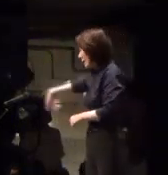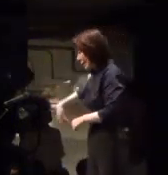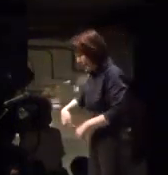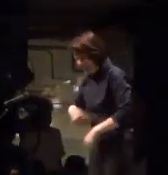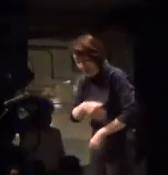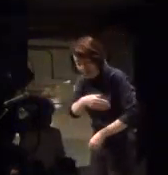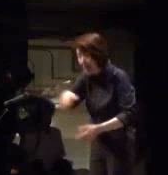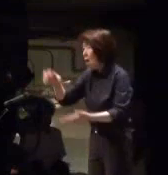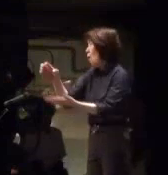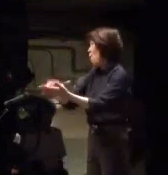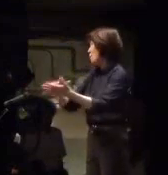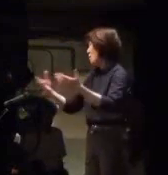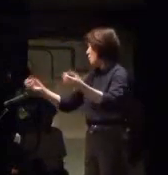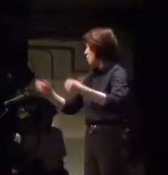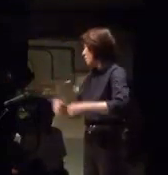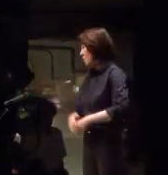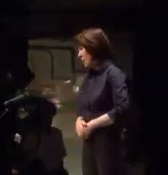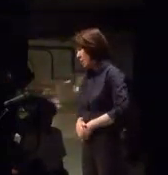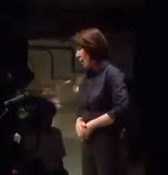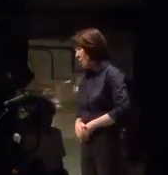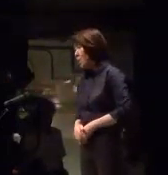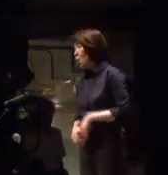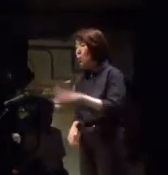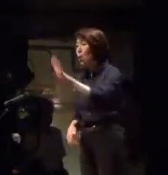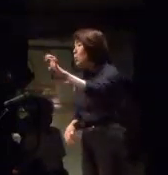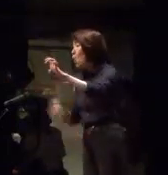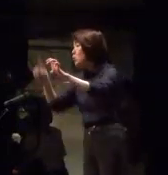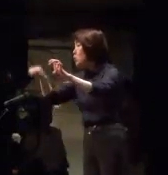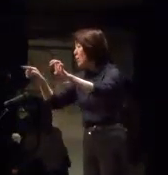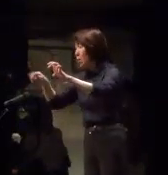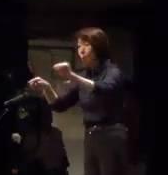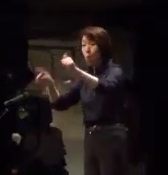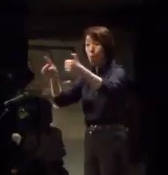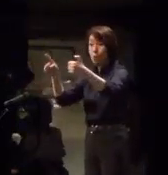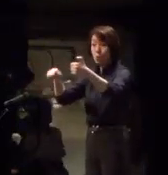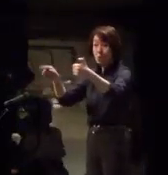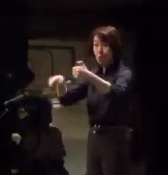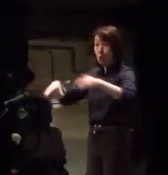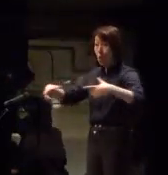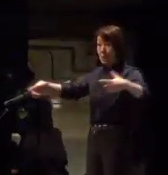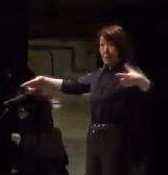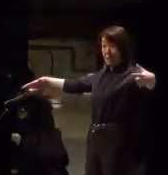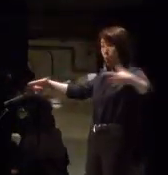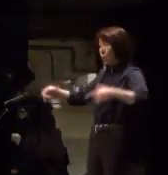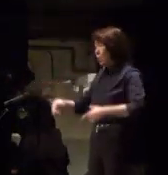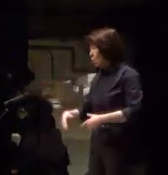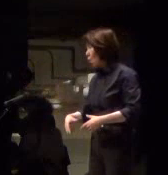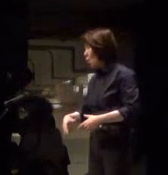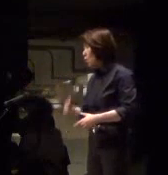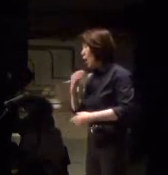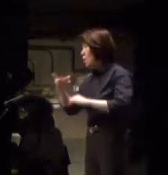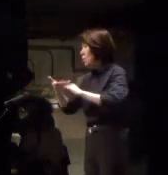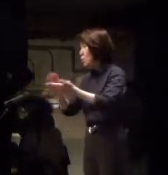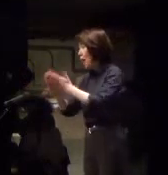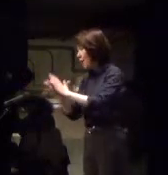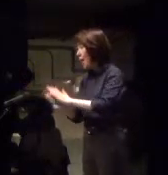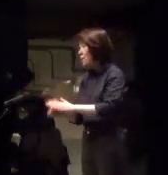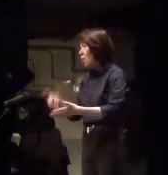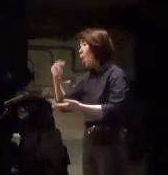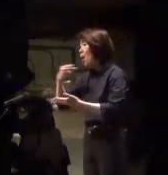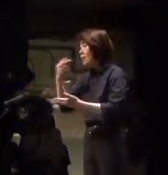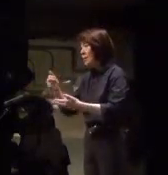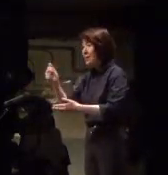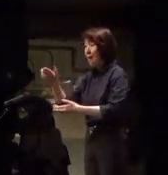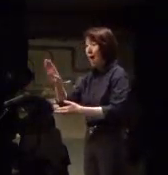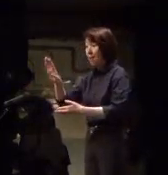汚染を受けてしまいました。この40キロ、50キロ離れたところには福島県の飯舘村という村